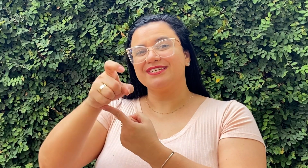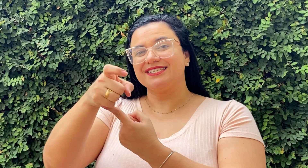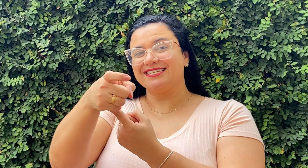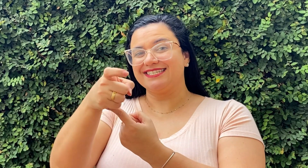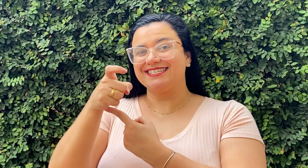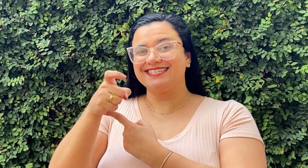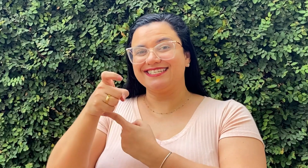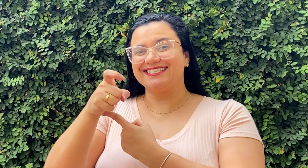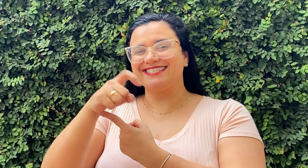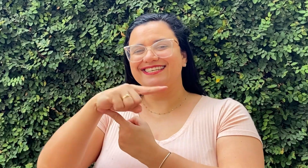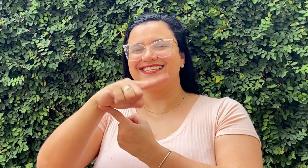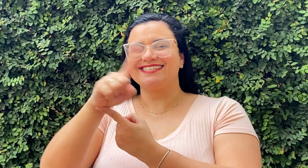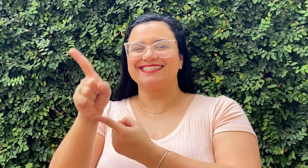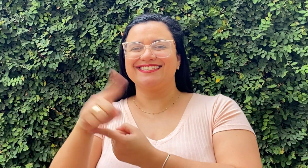X e Z.